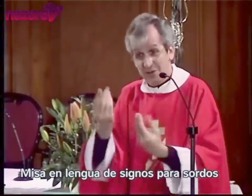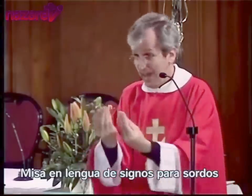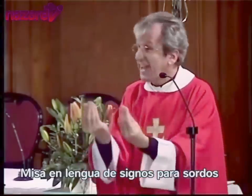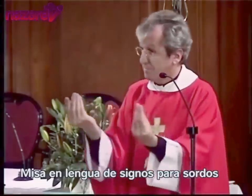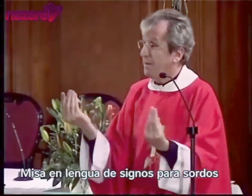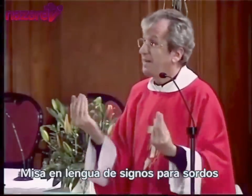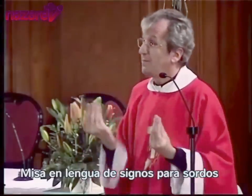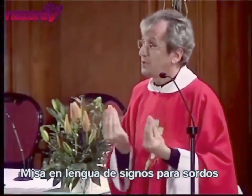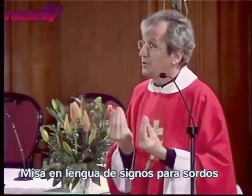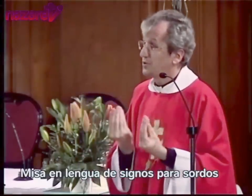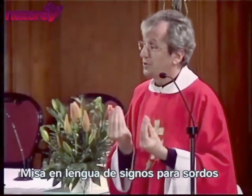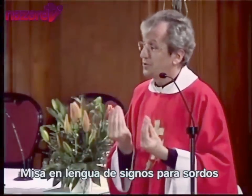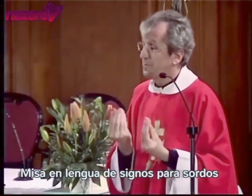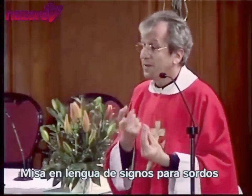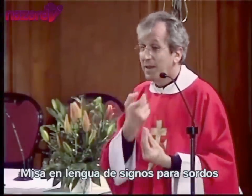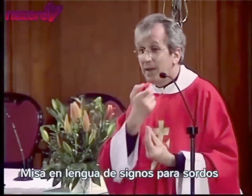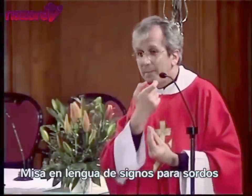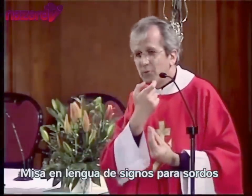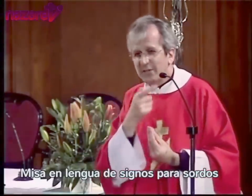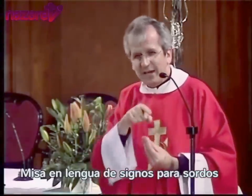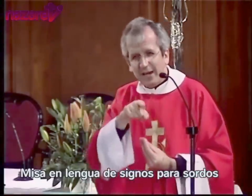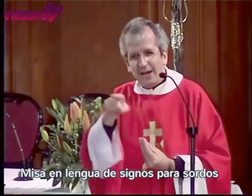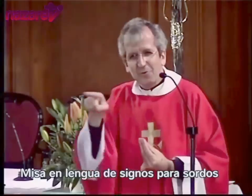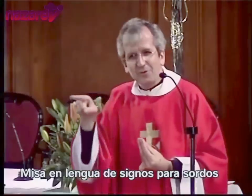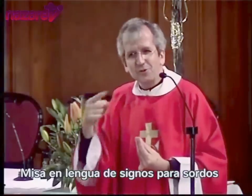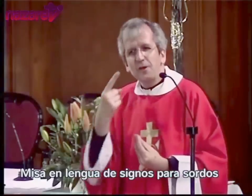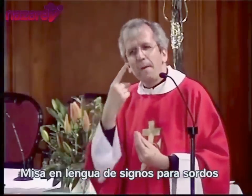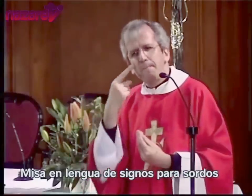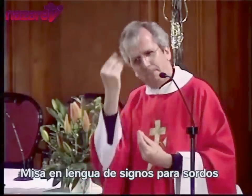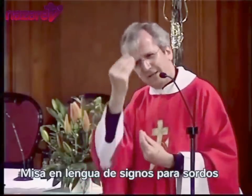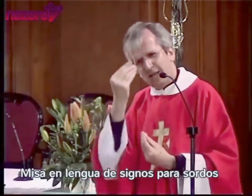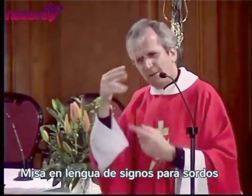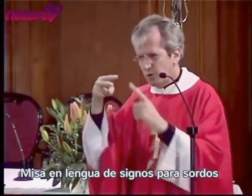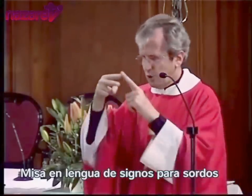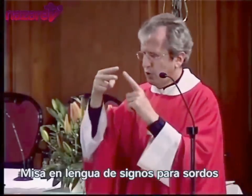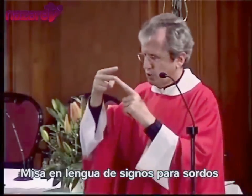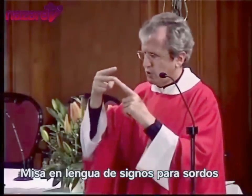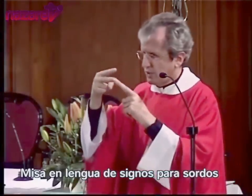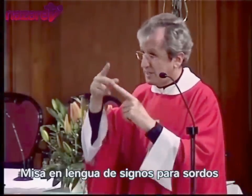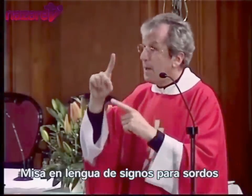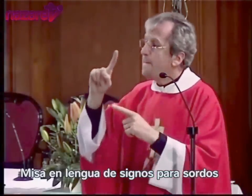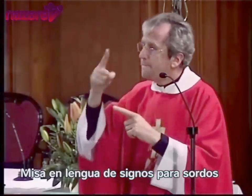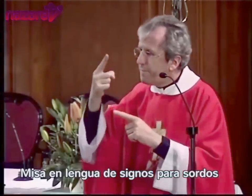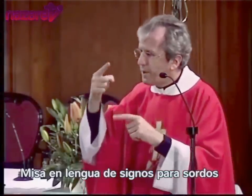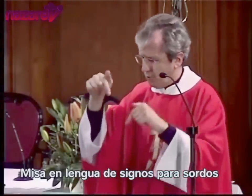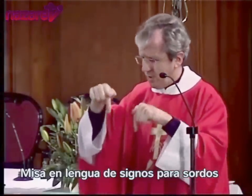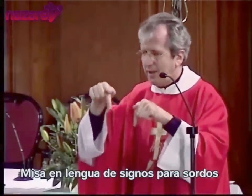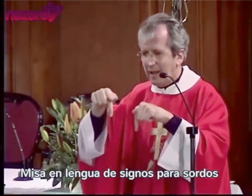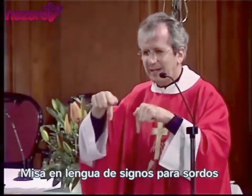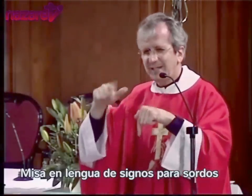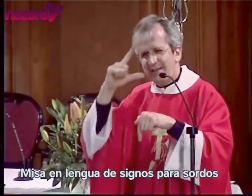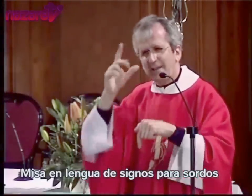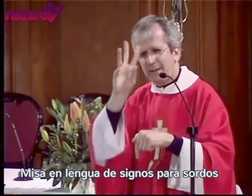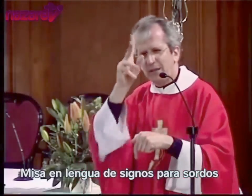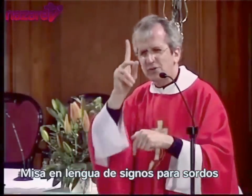gracias a Dios experimentamos en nosotros. Me gustaría que cada uno de nosotros pensáramos dos cosas. Primero,